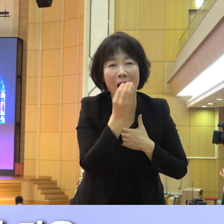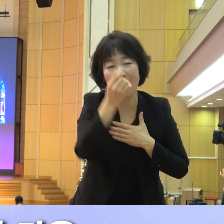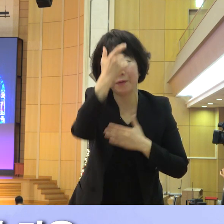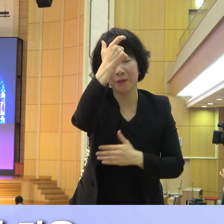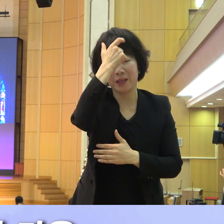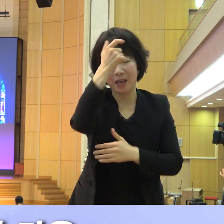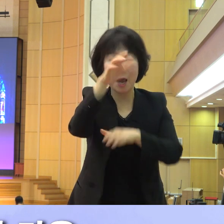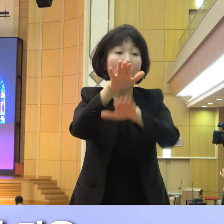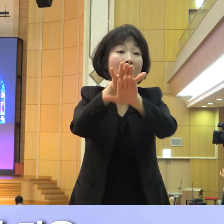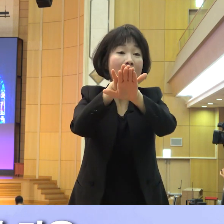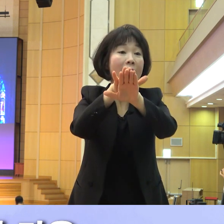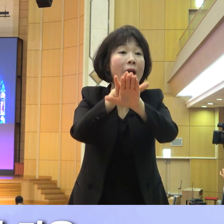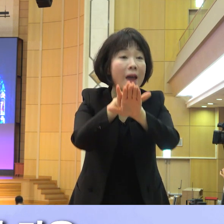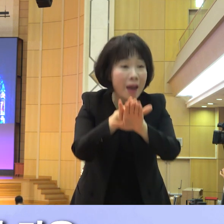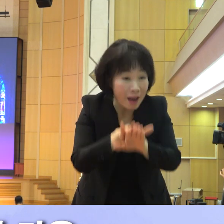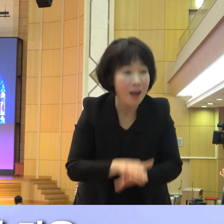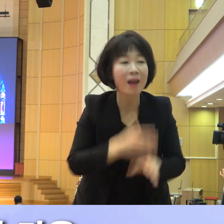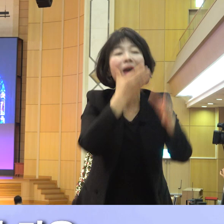거룩한